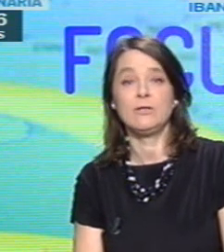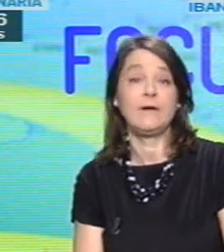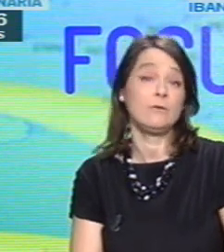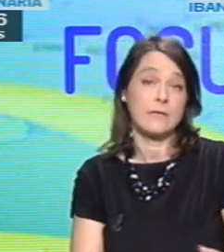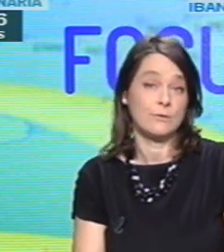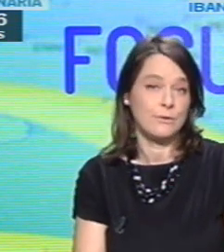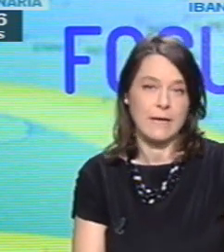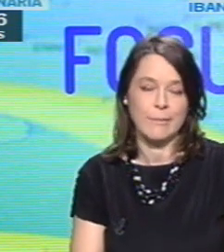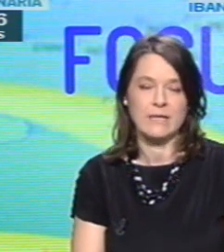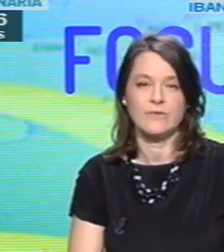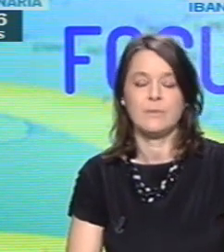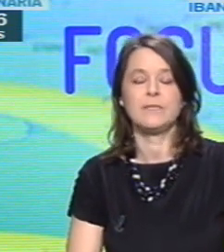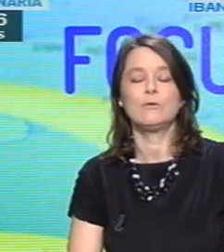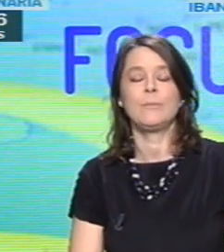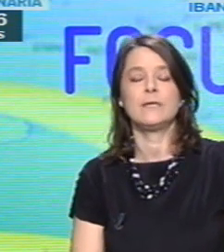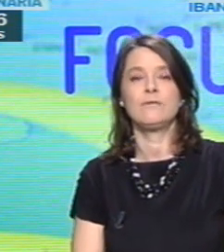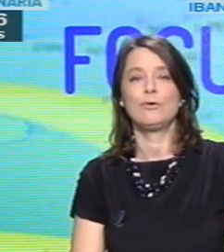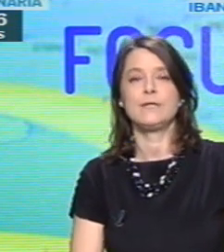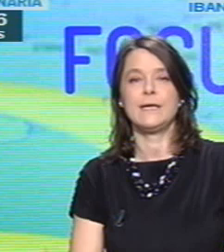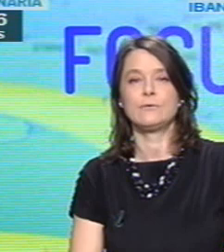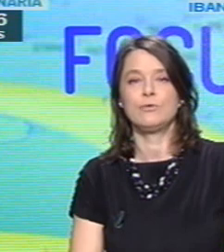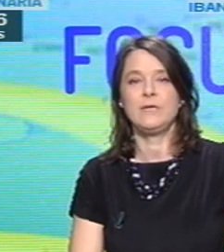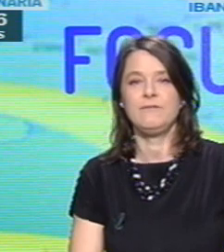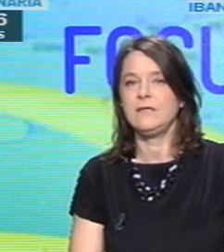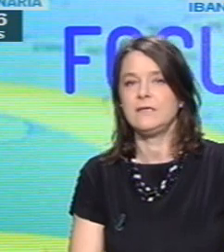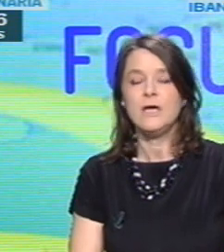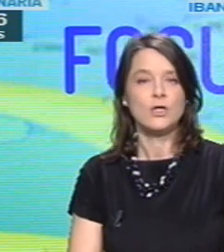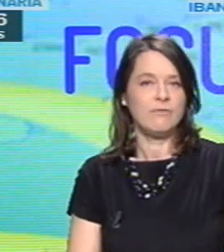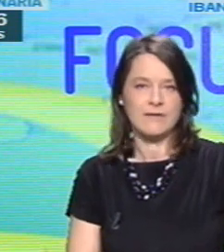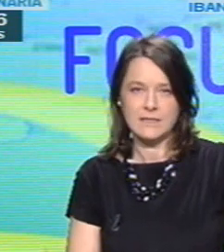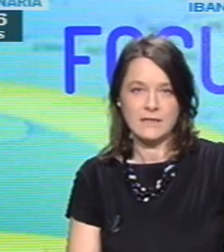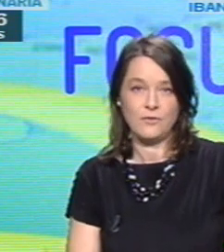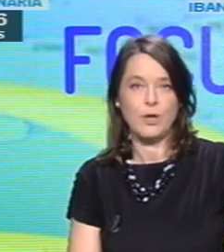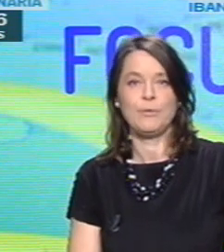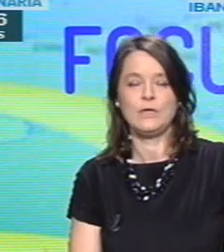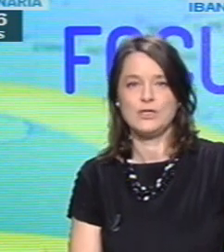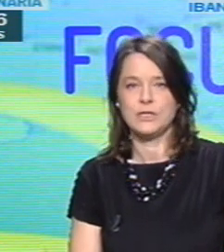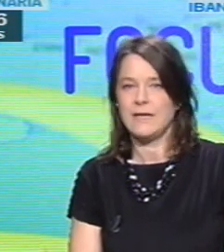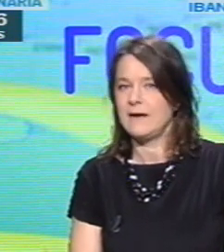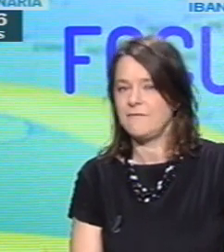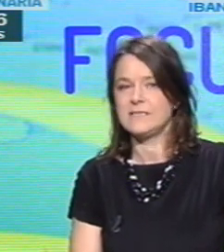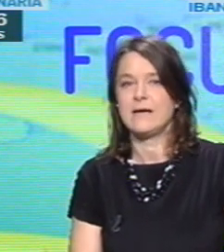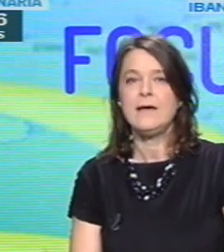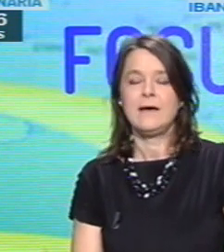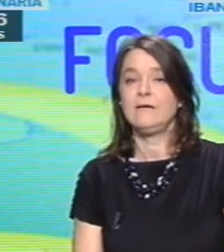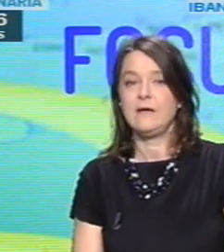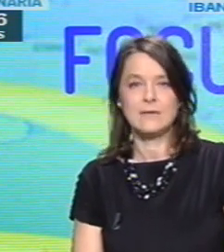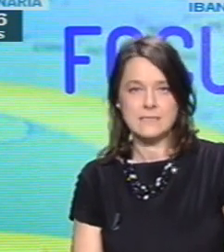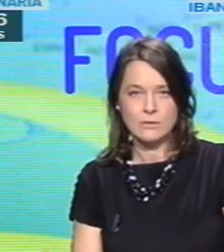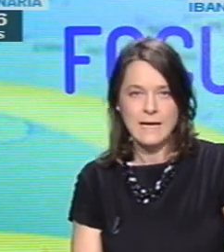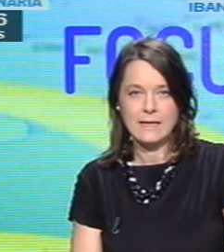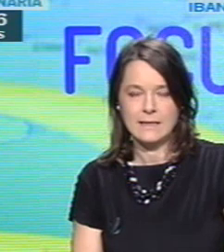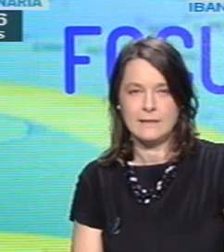del Padovano, tra l'altro ricordiamo Padova, capitale europea del volontariato 2020, doveva tenersi proprio in città la festa a